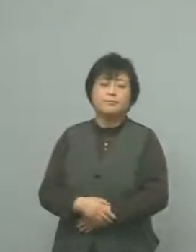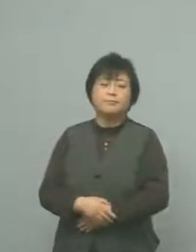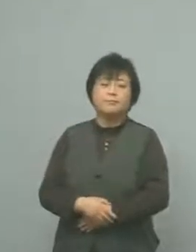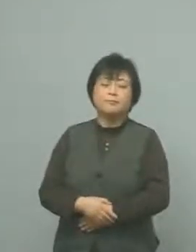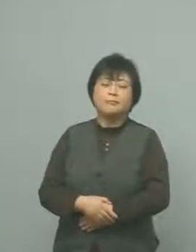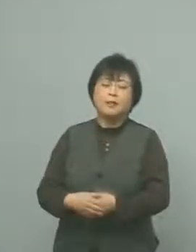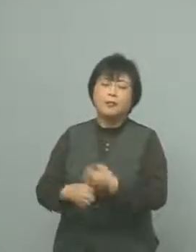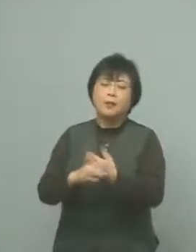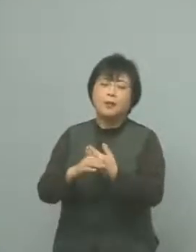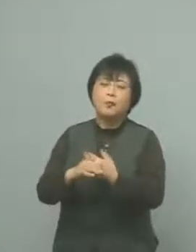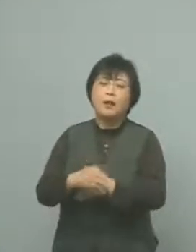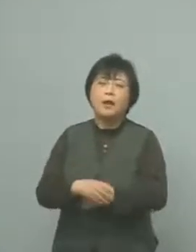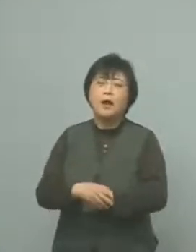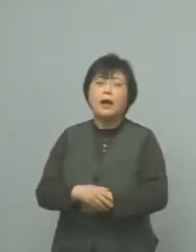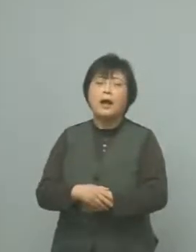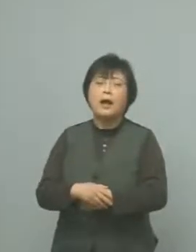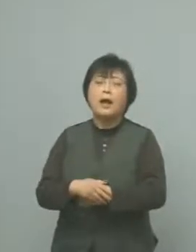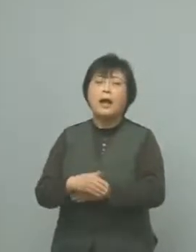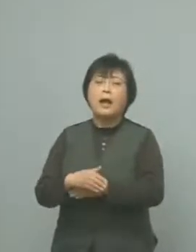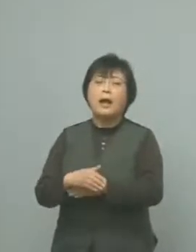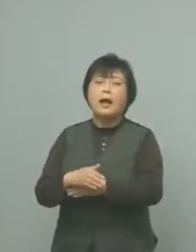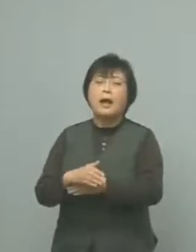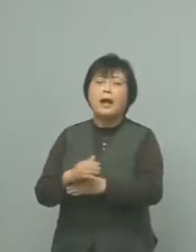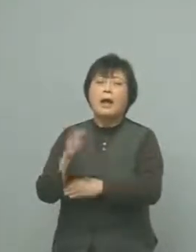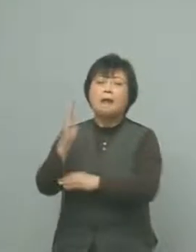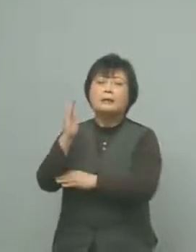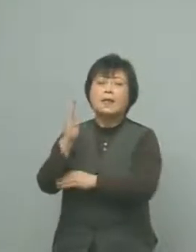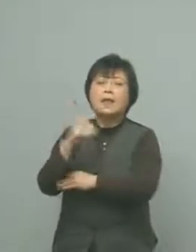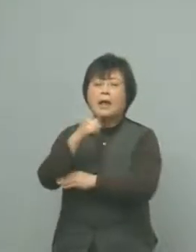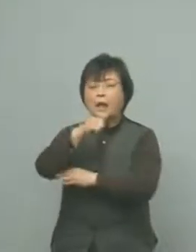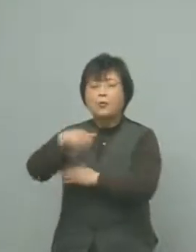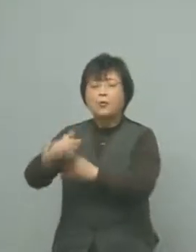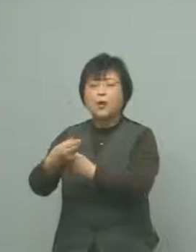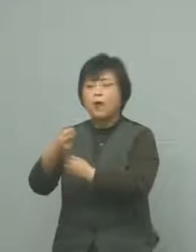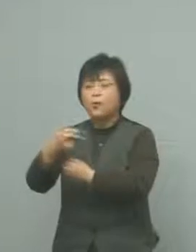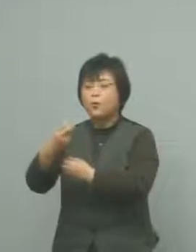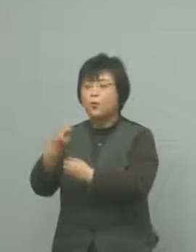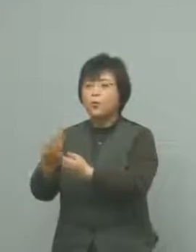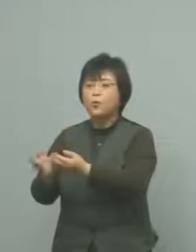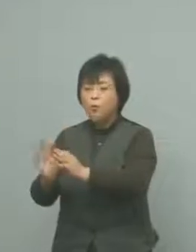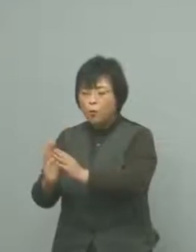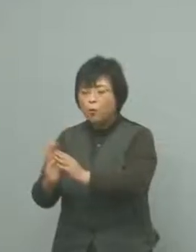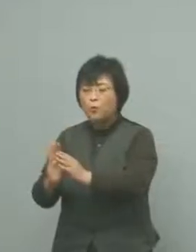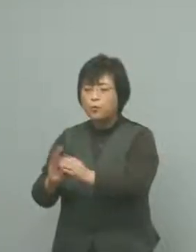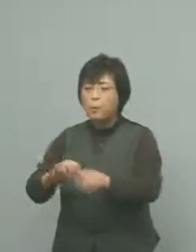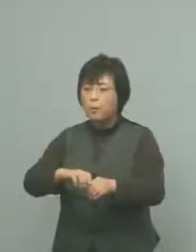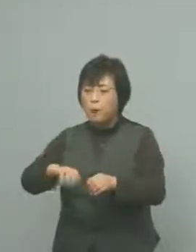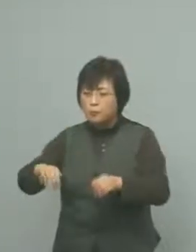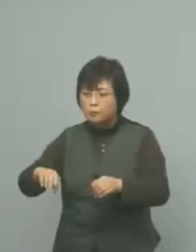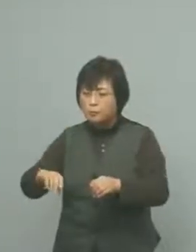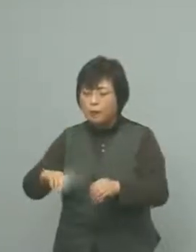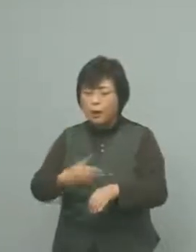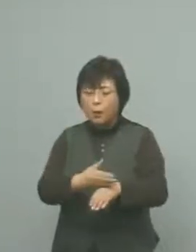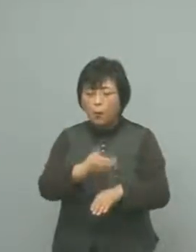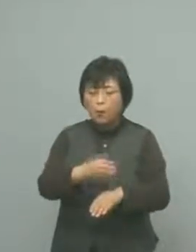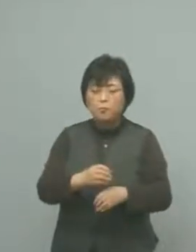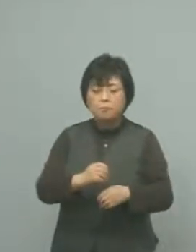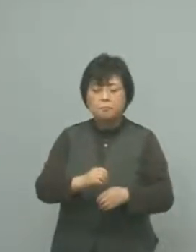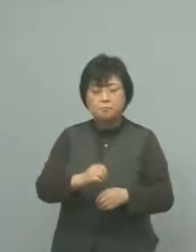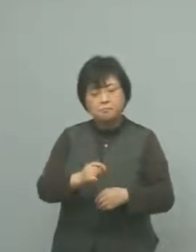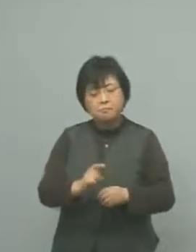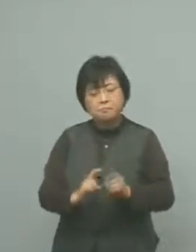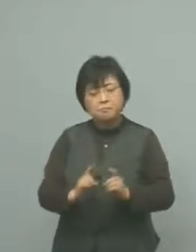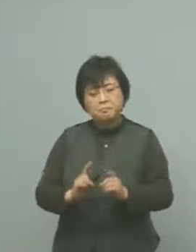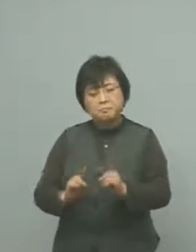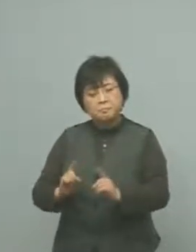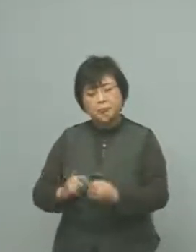例えばですね、こういったこう政権与党との例えばパイプだとか、それともまあ恩義なのか、それともこうまたです